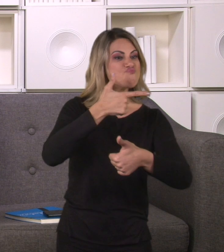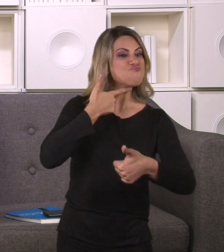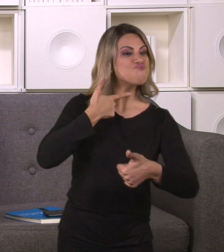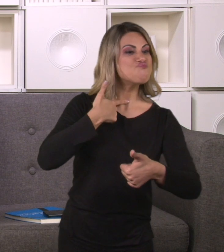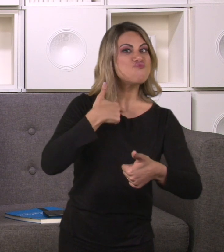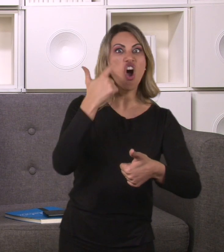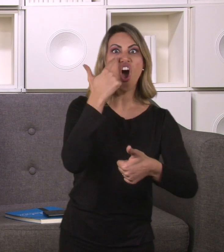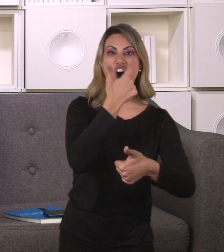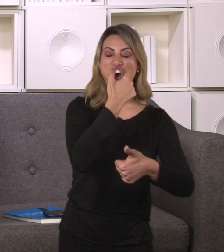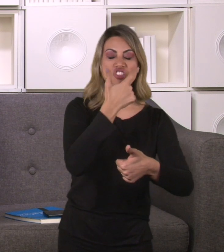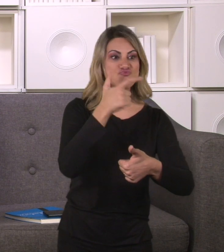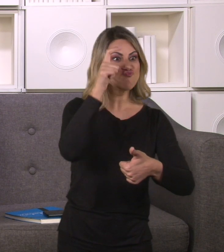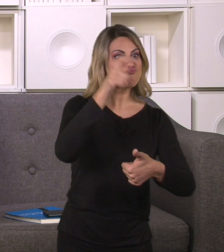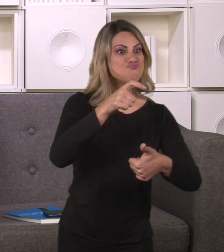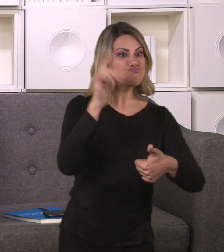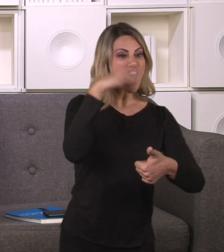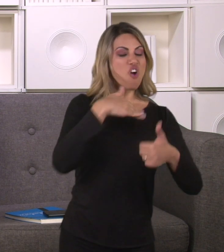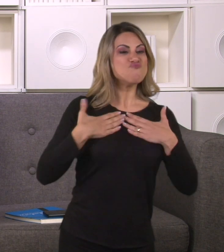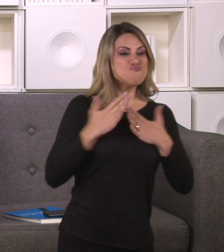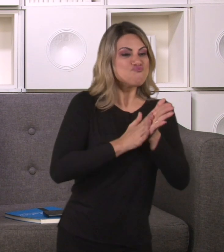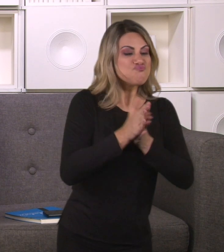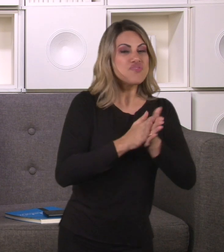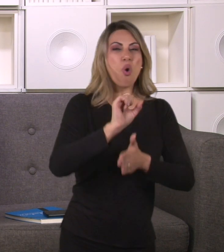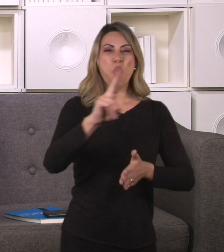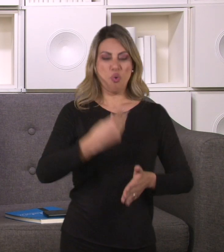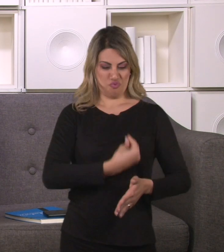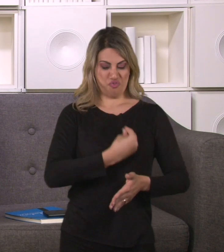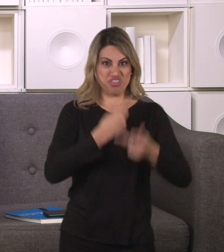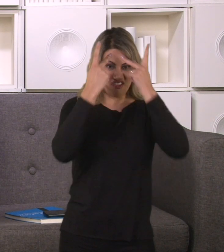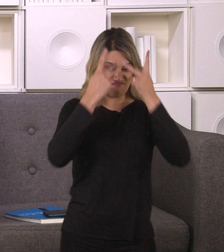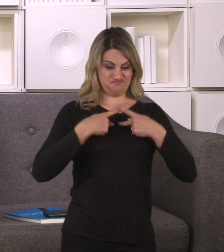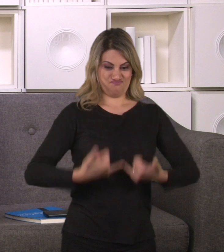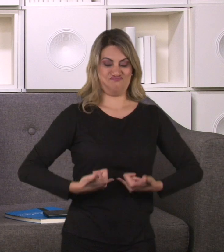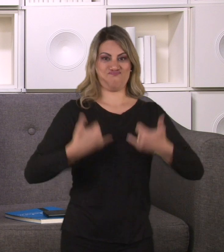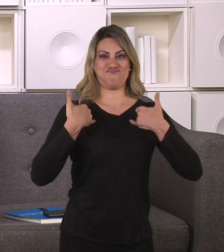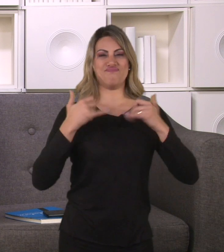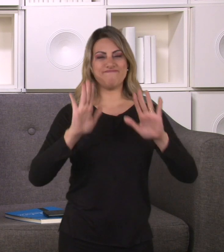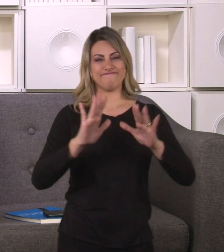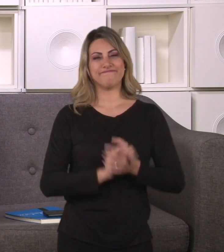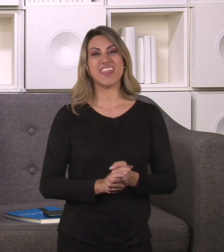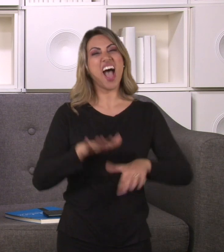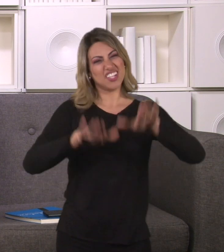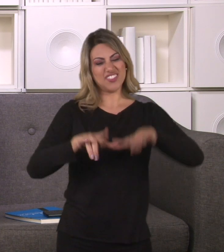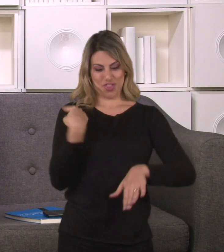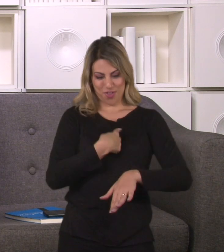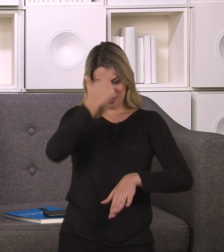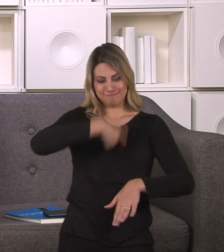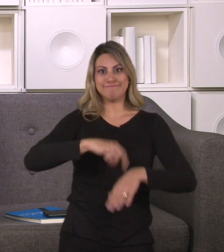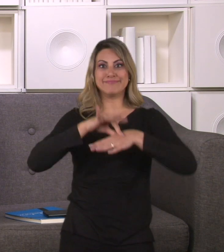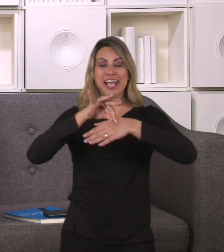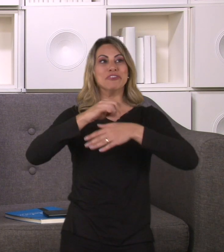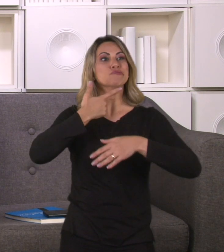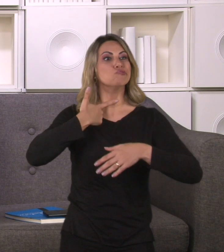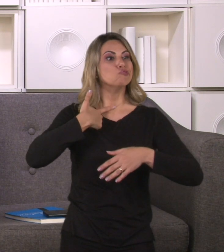dos olhos e a soberba da vida. Ou os maus desejos da carne, os maus